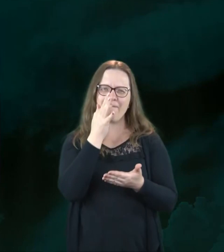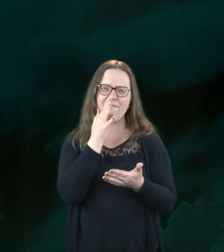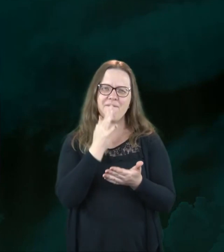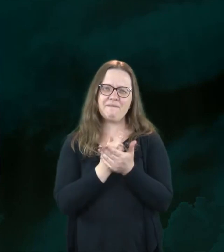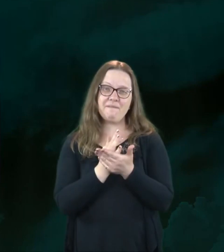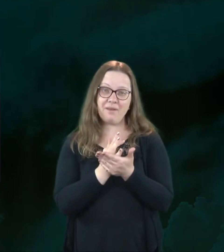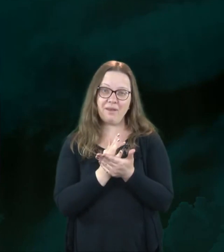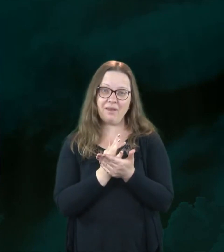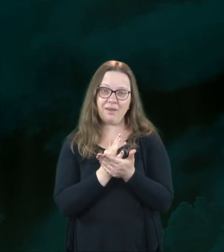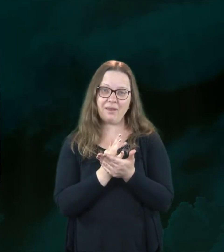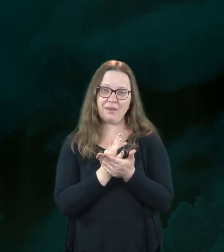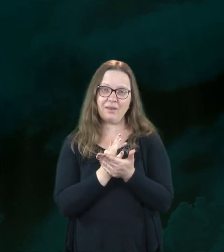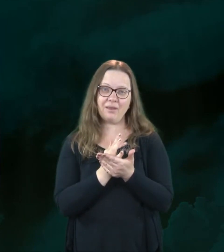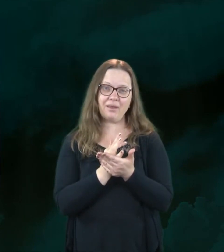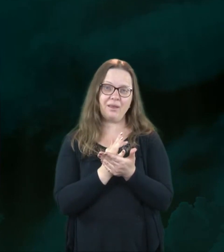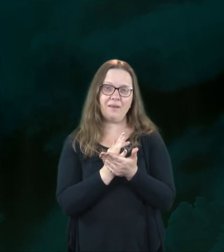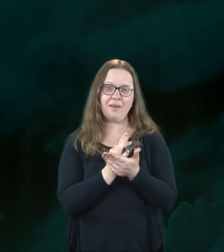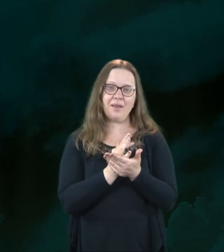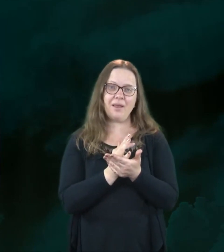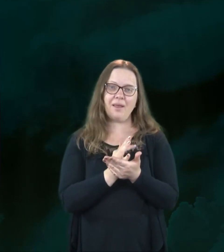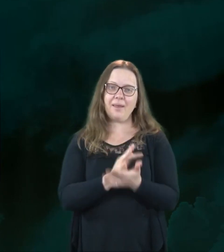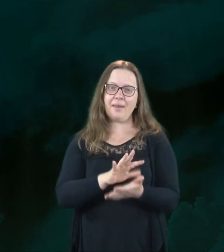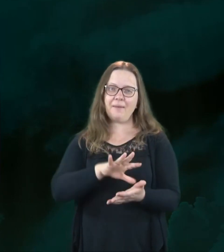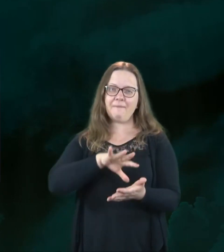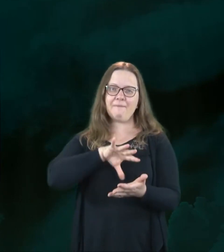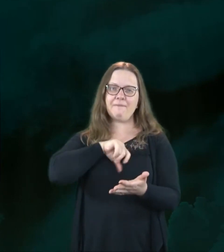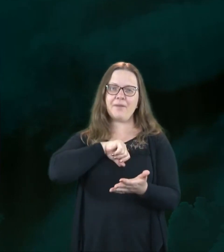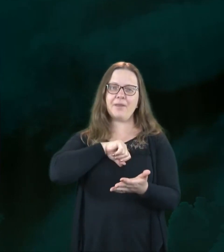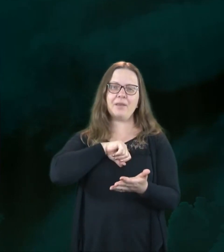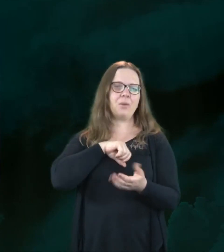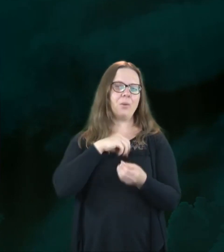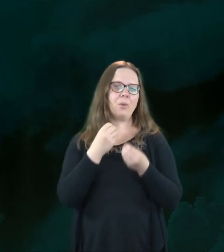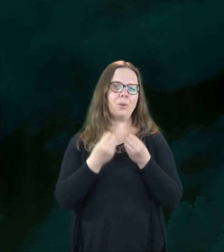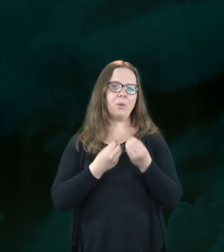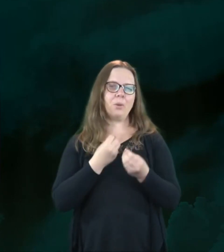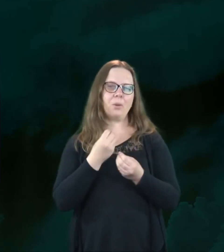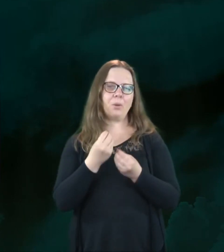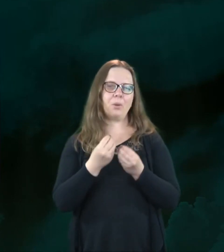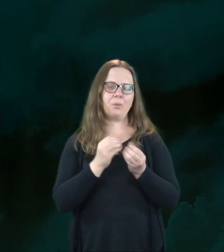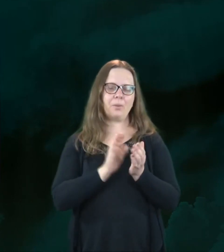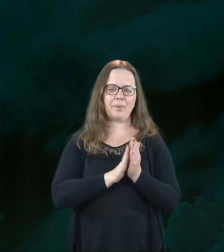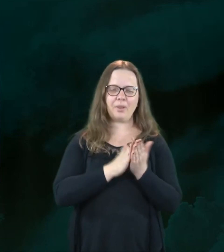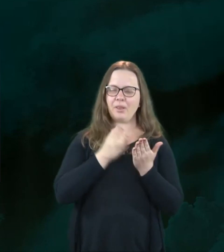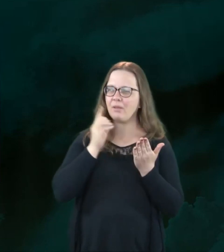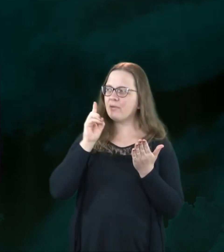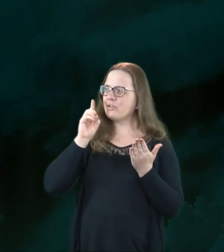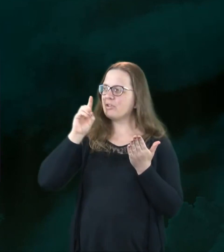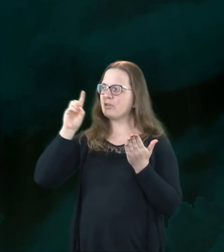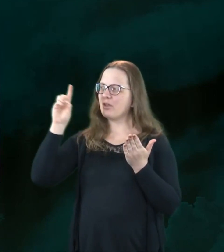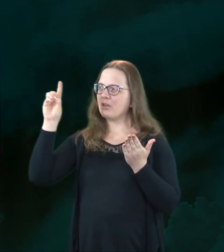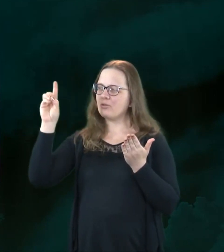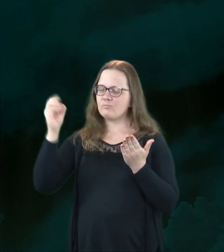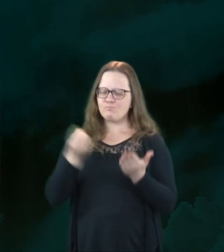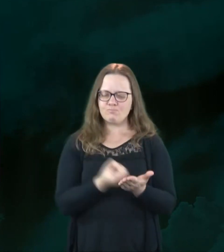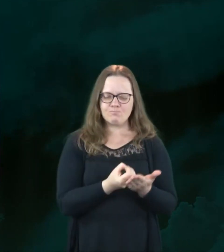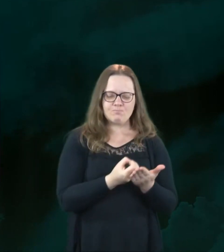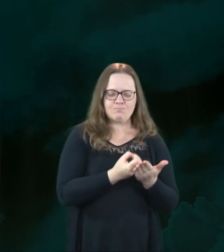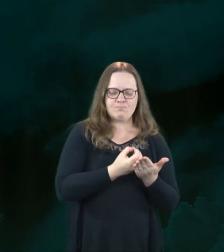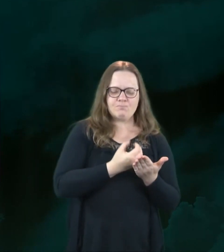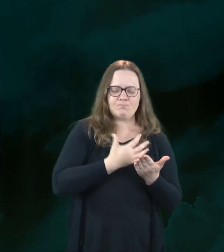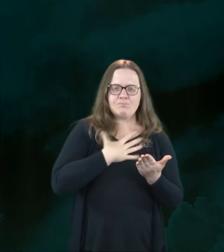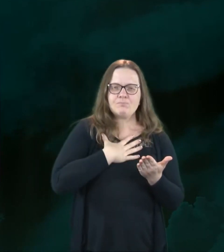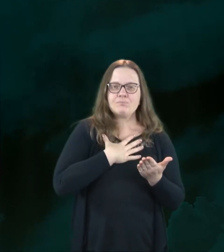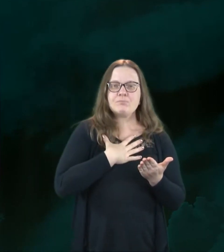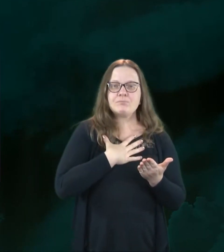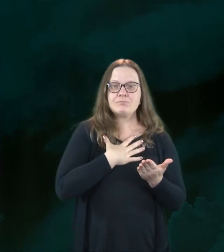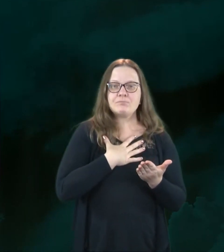palavra de Cristo. A fé vem pelo ouvir. Paulo foi para Tessalônica, ele pregou